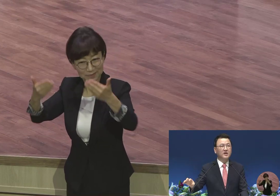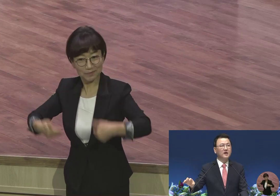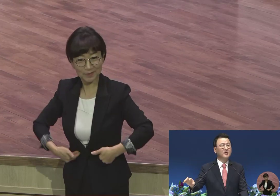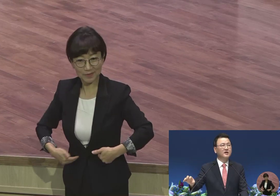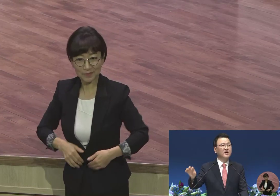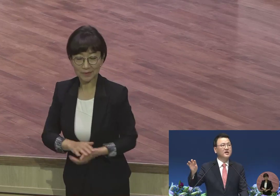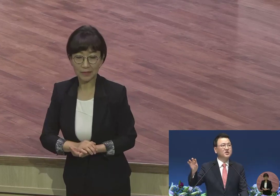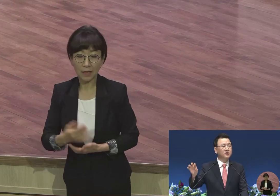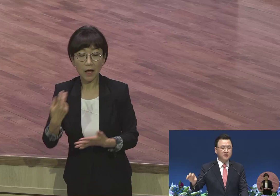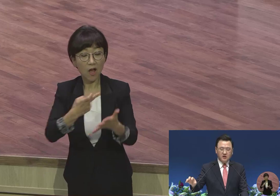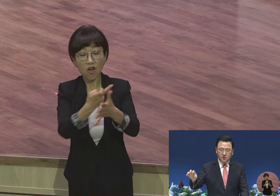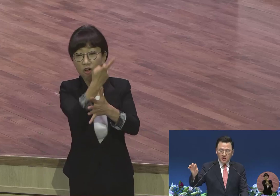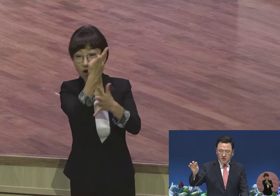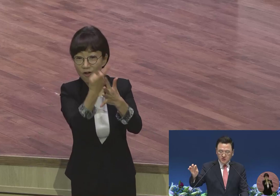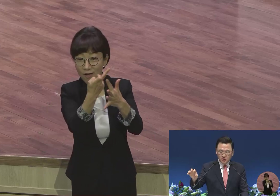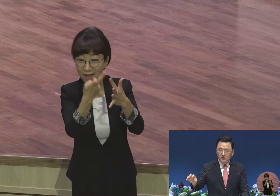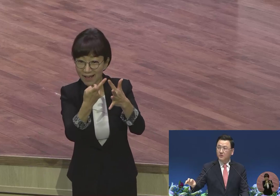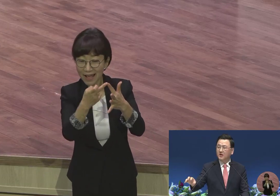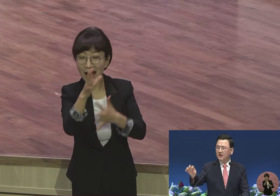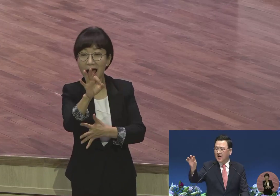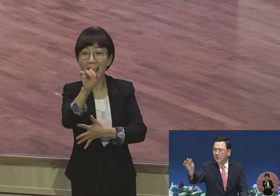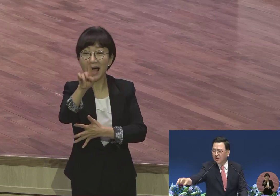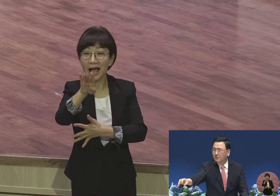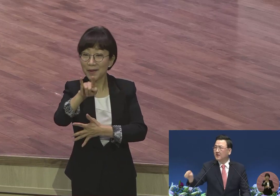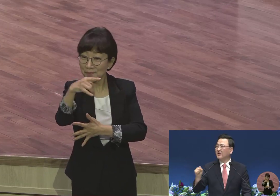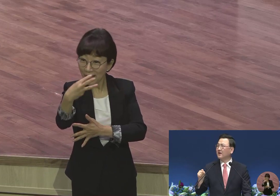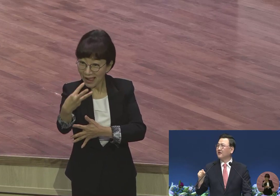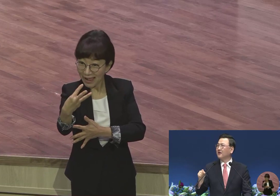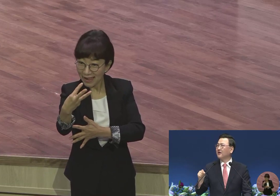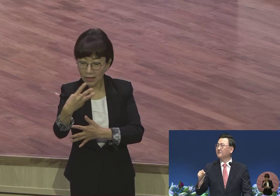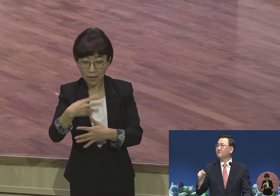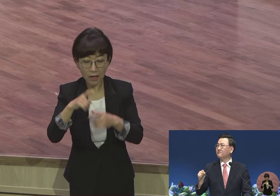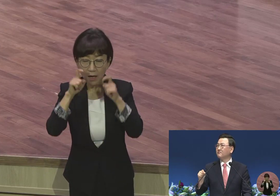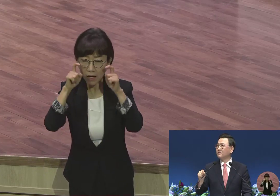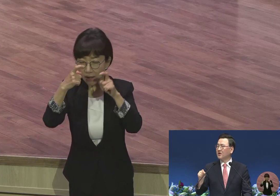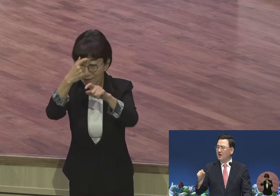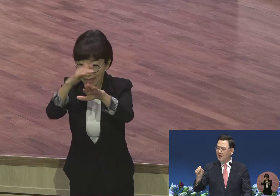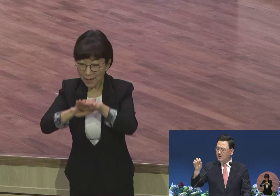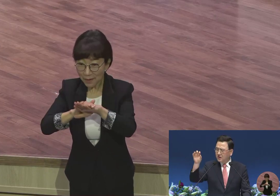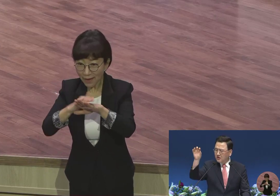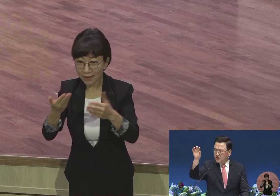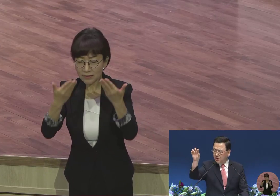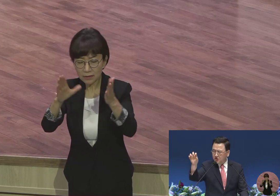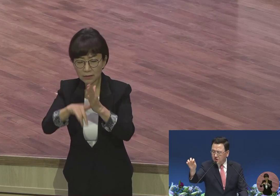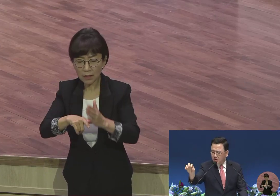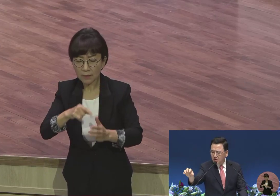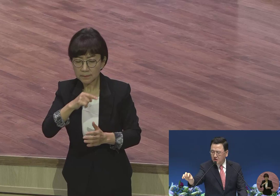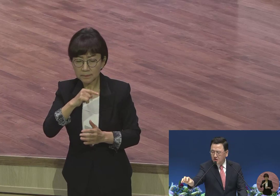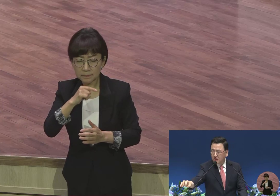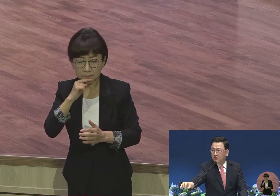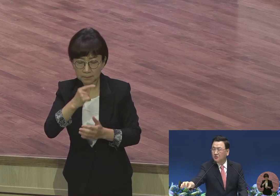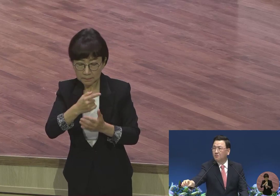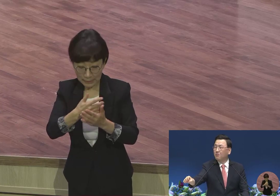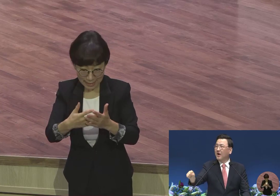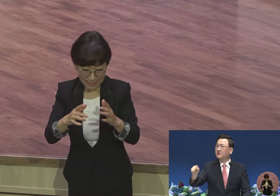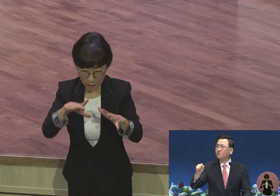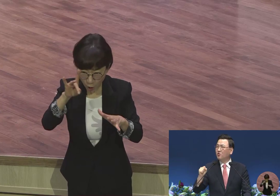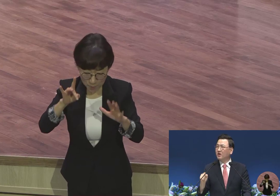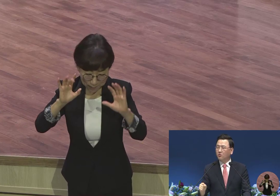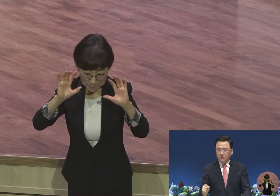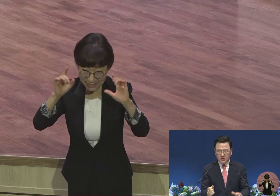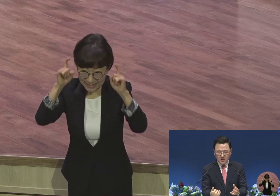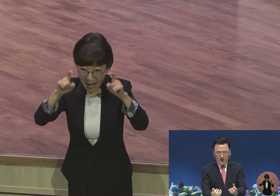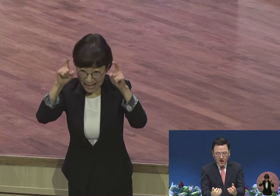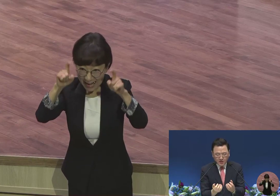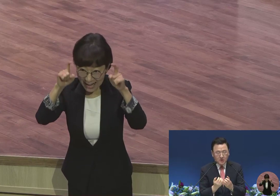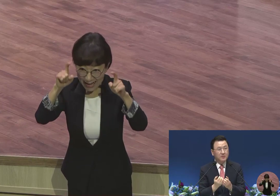제사를 드립니다. 양의 첫 새끼와 기름을 드립니다. 아벨을 받은 게 아니라 그 첫 새끼를